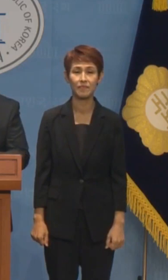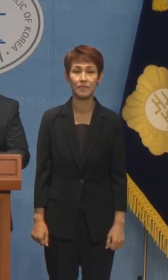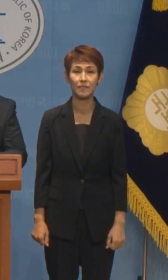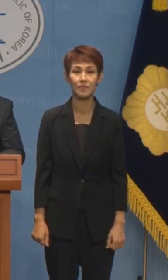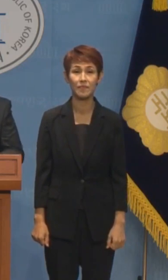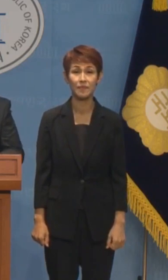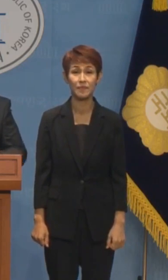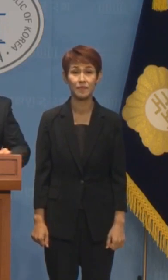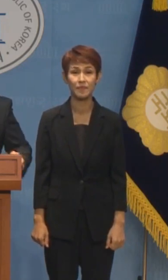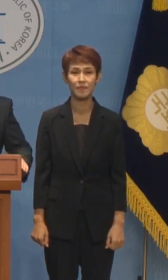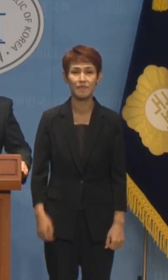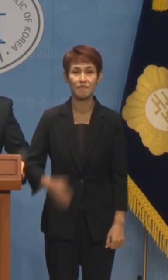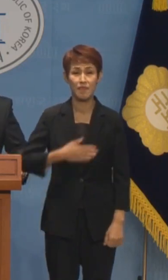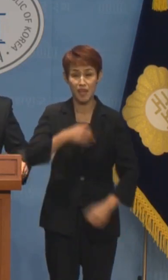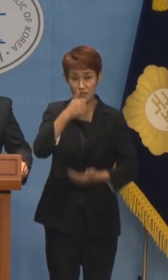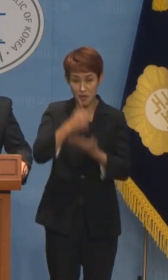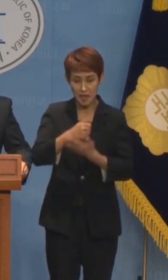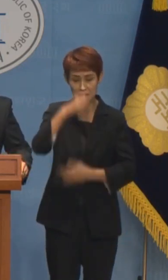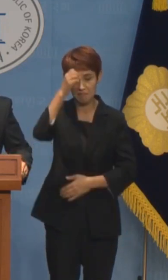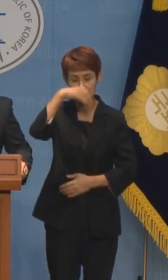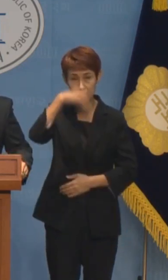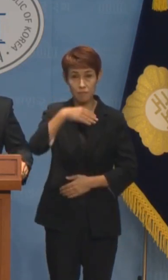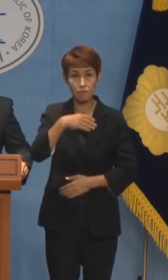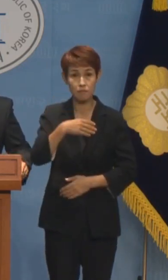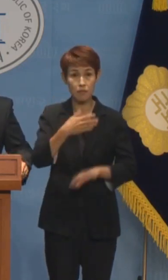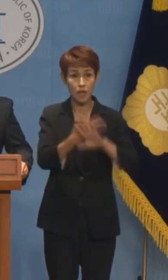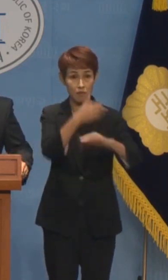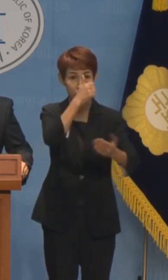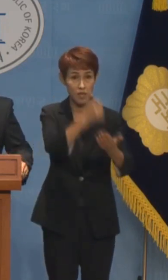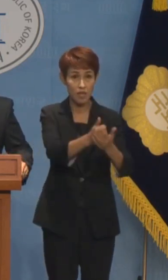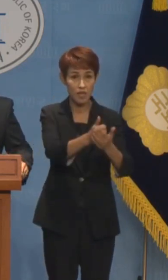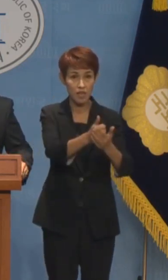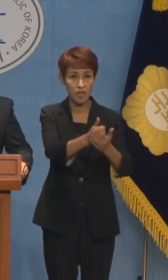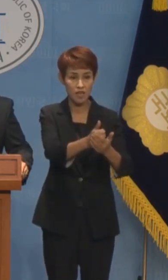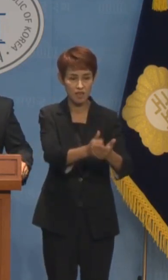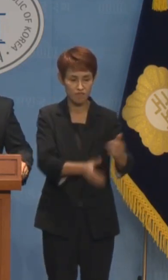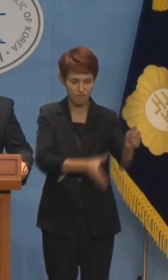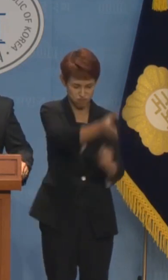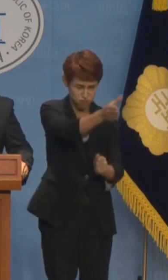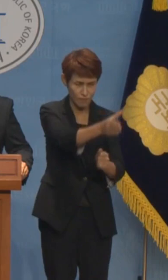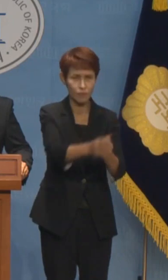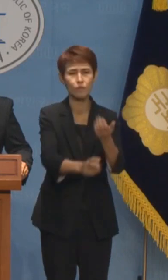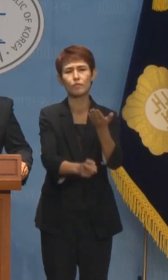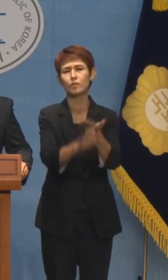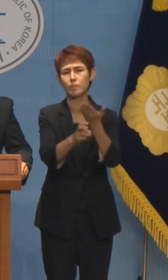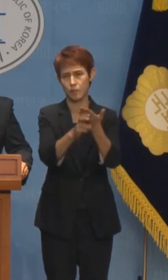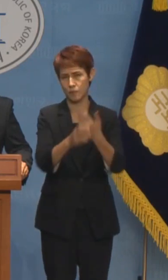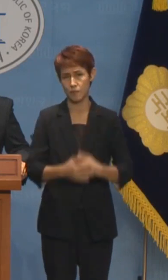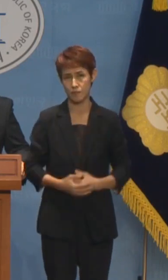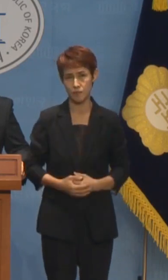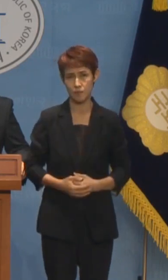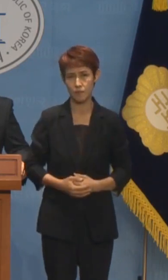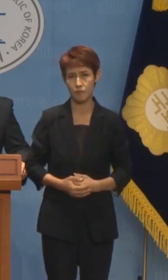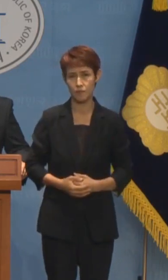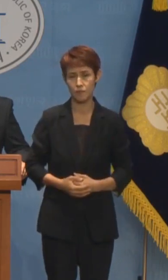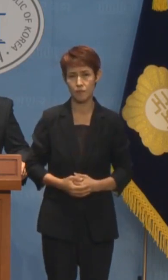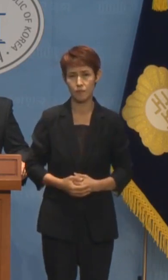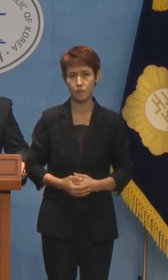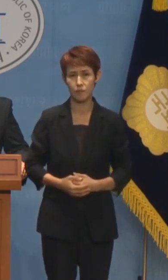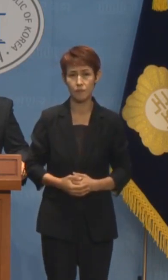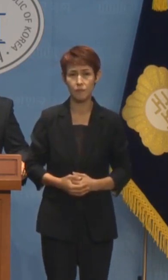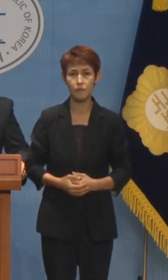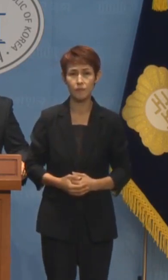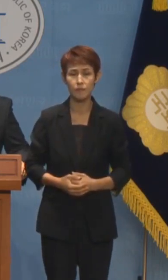시작하겠습니다 나한테는 방망이 남한테는 불방망이 아무도 승복할 수